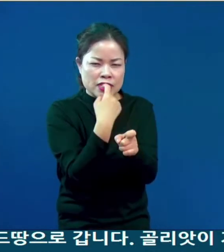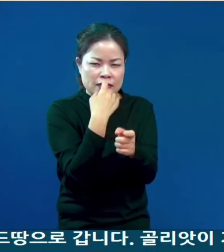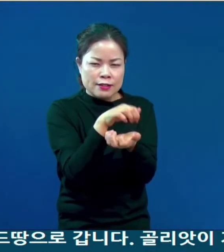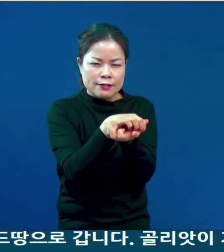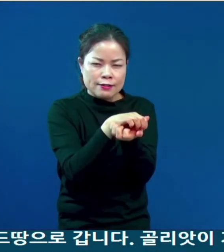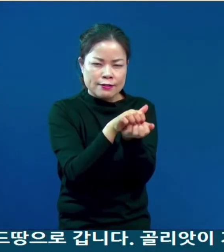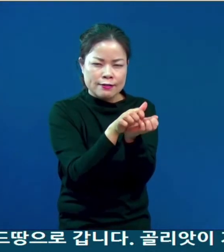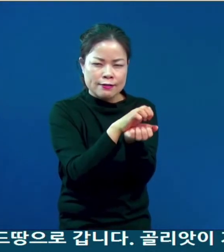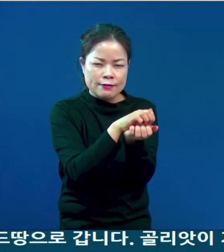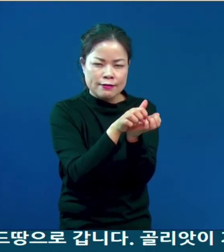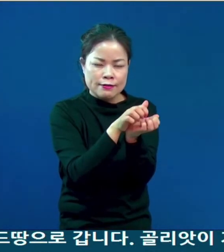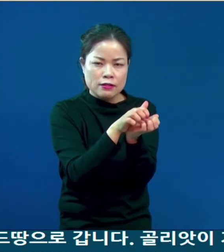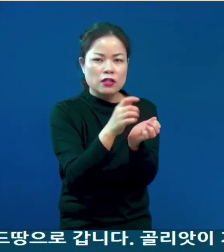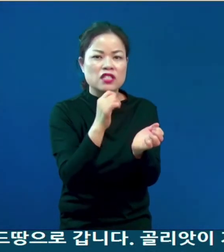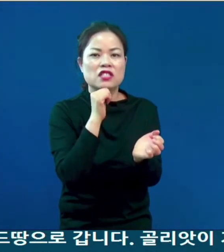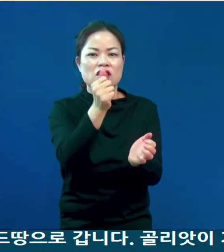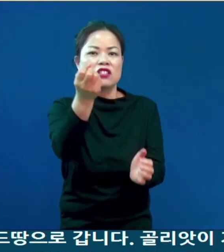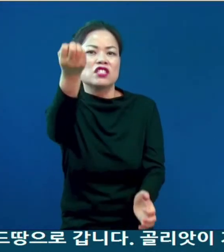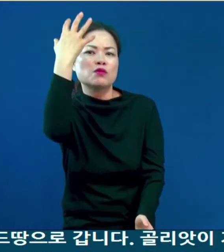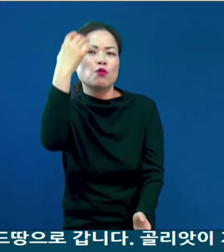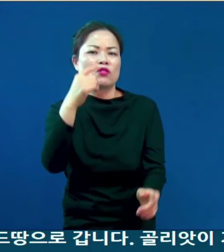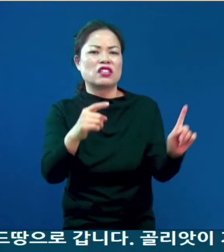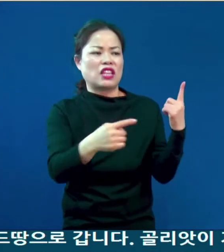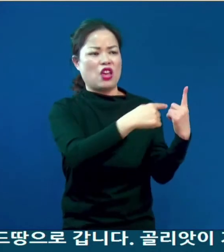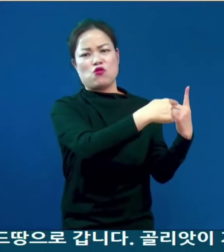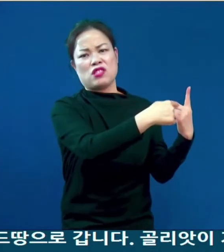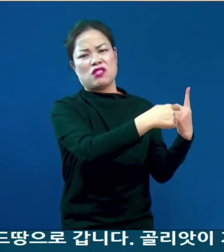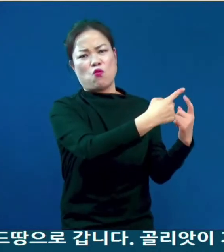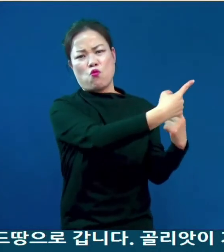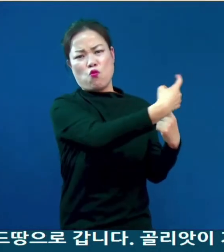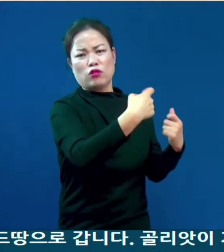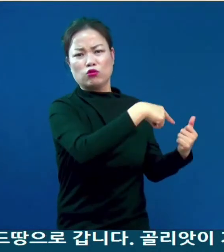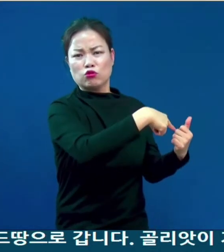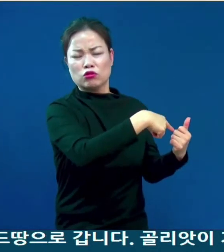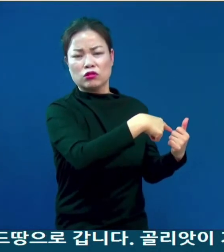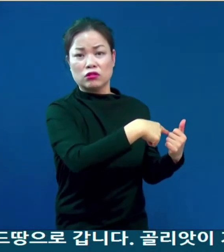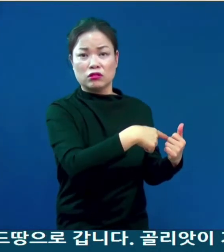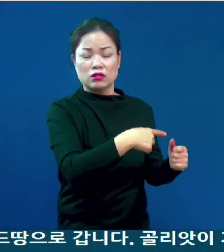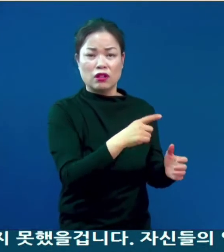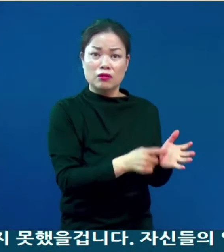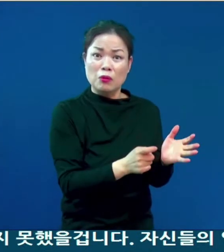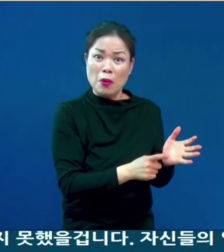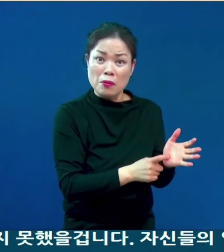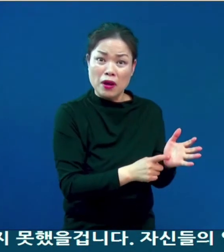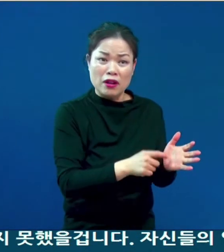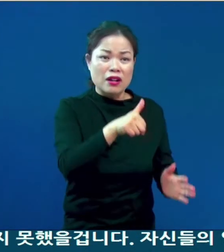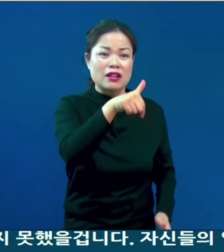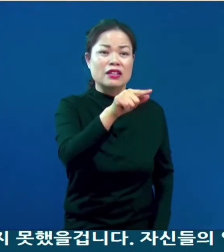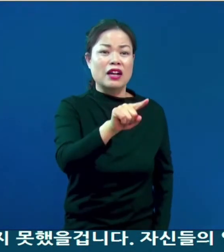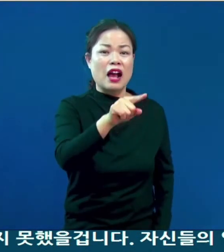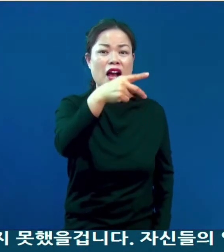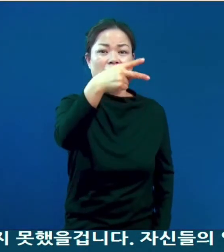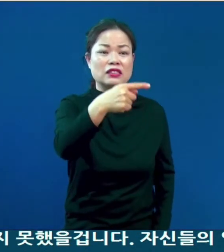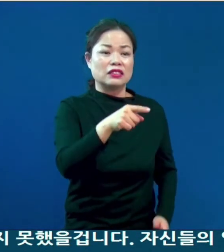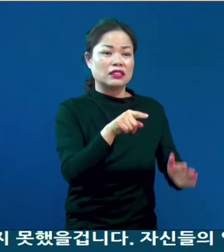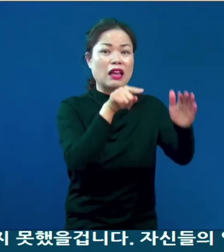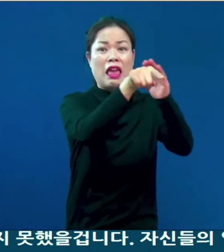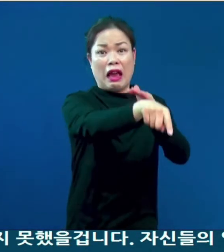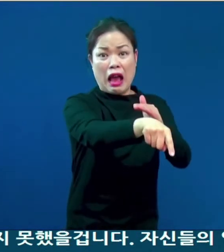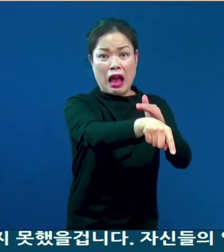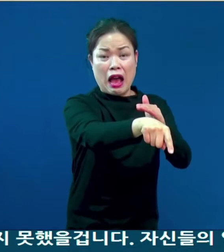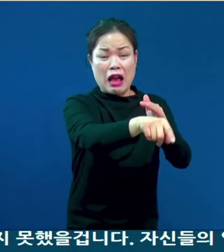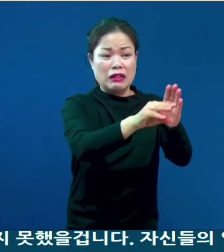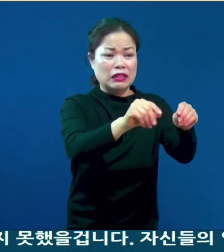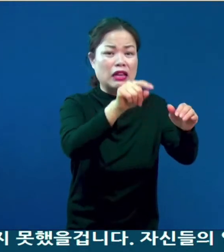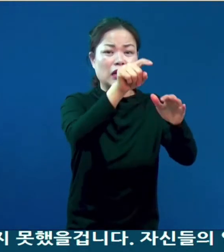갈았던, 절대 잊지 못했던 사람이 바로 다윗 아니겠습니까? 그런데 다윗이 얼마나 다급했으면 그 가드 땅으로 갔겠습니까? 그